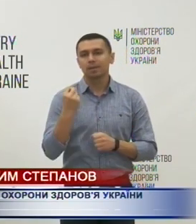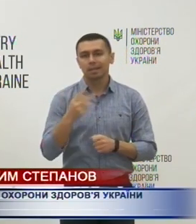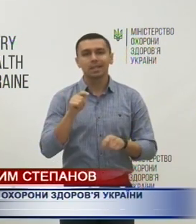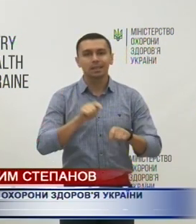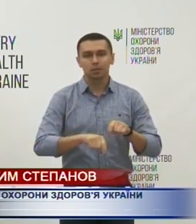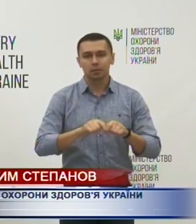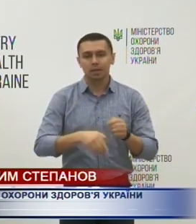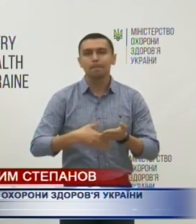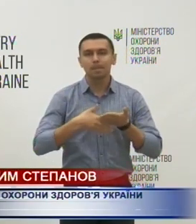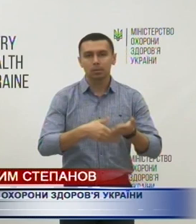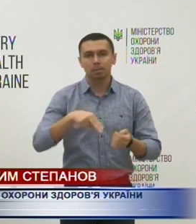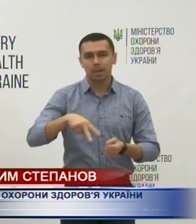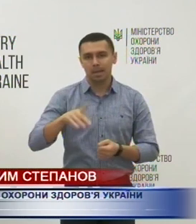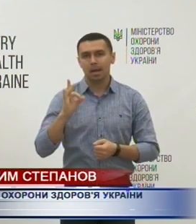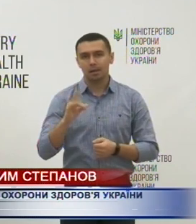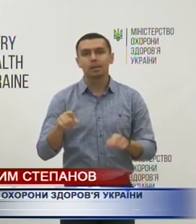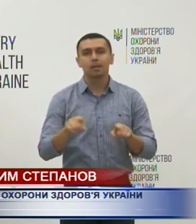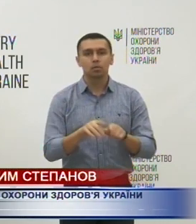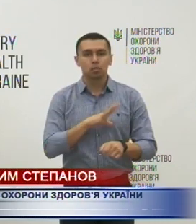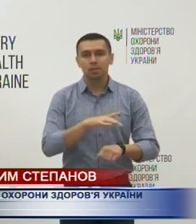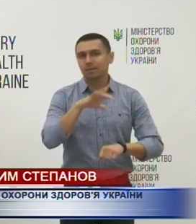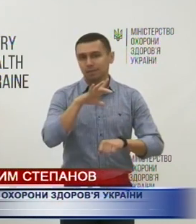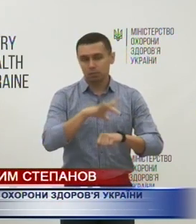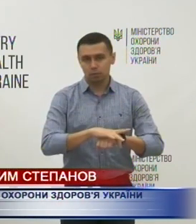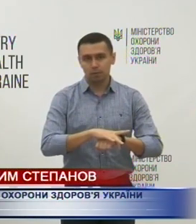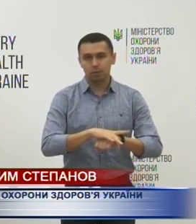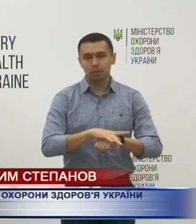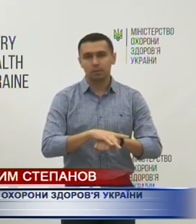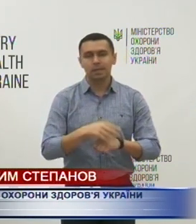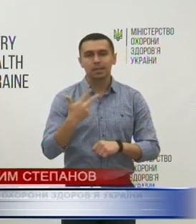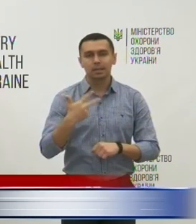145 812 тестувань методом ПЛР. Також було зафіксовано